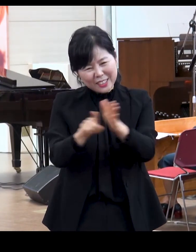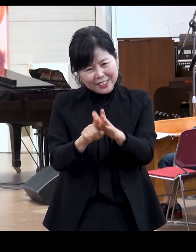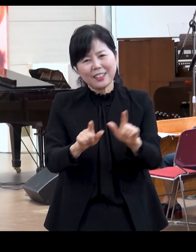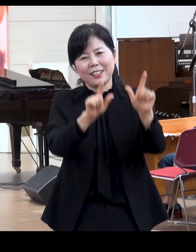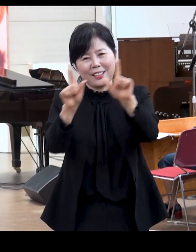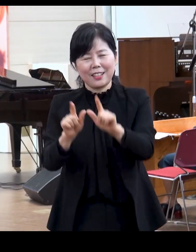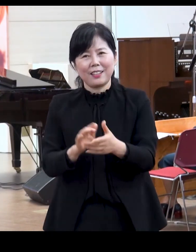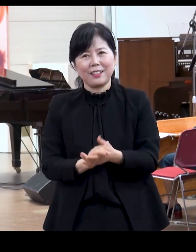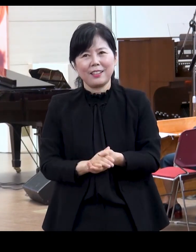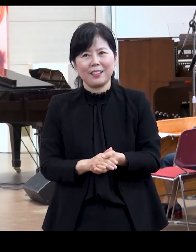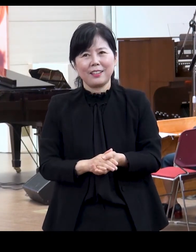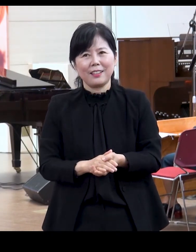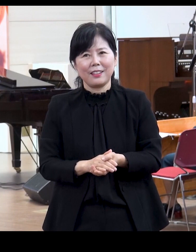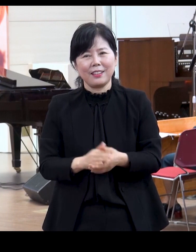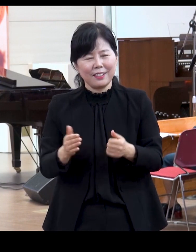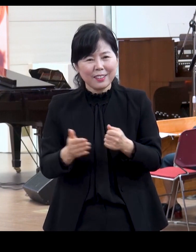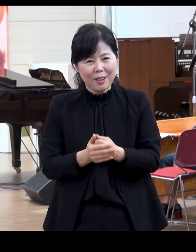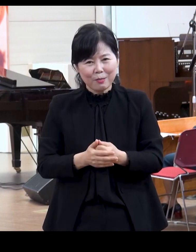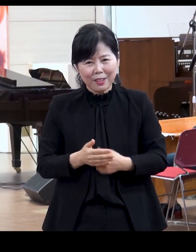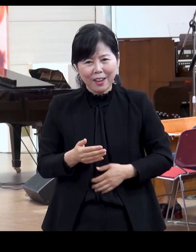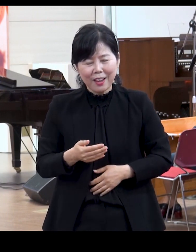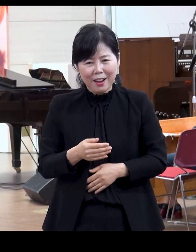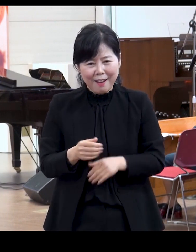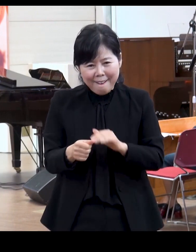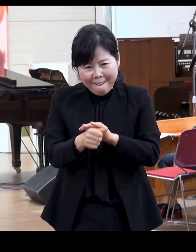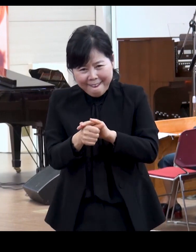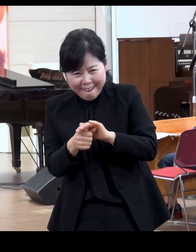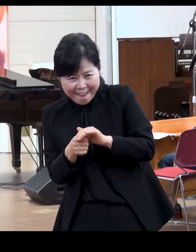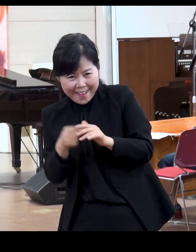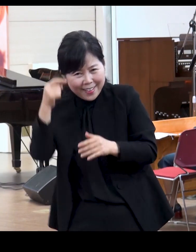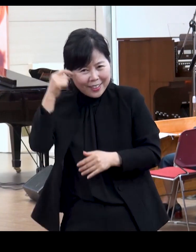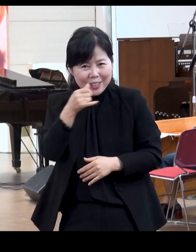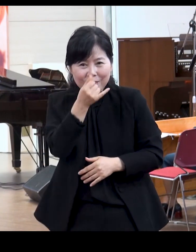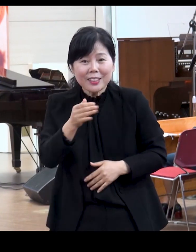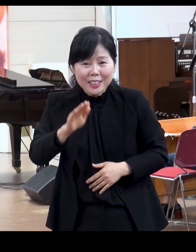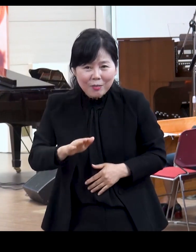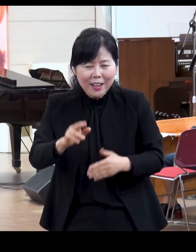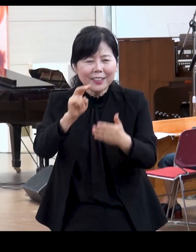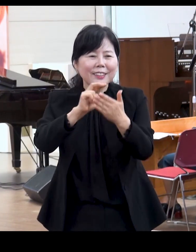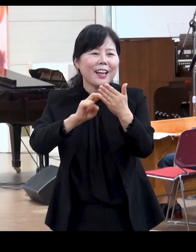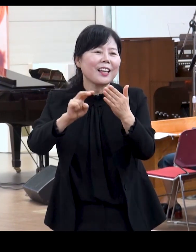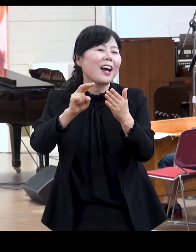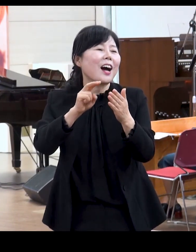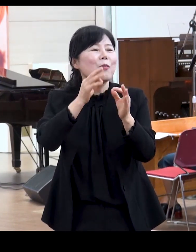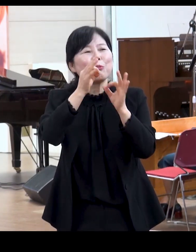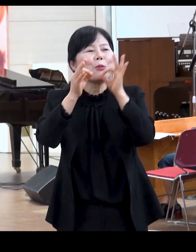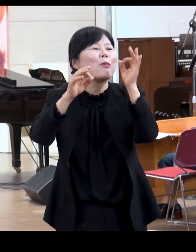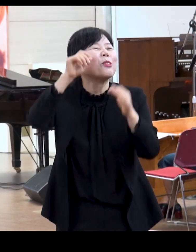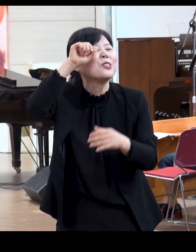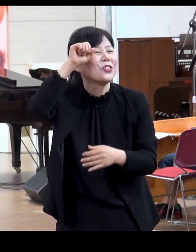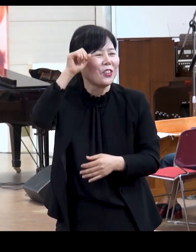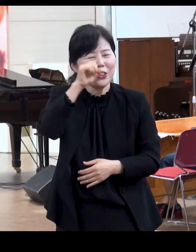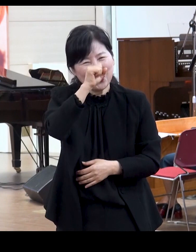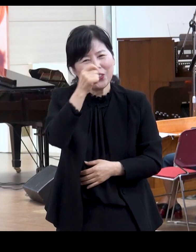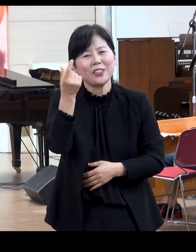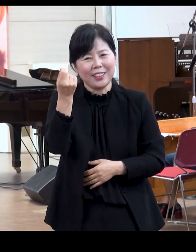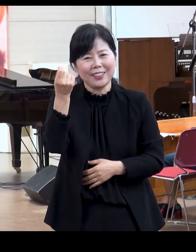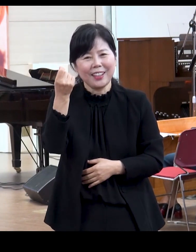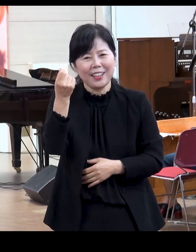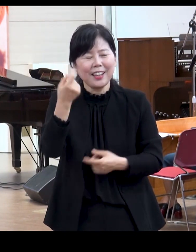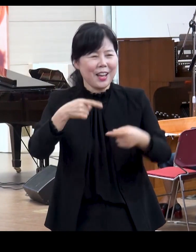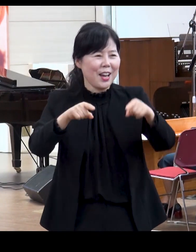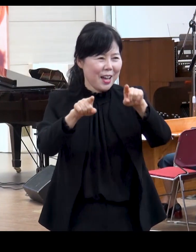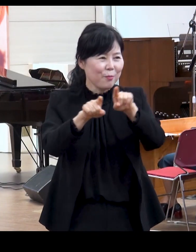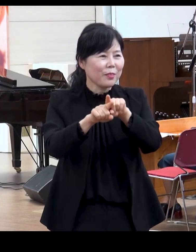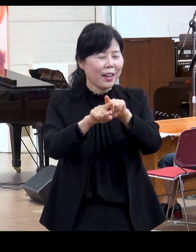아무리 힘들어도 이쯤 되면 그냥 넘어갈 수가 없다, 이 찬양을 반드시 해야겠다 하는 생각이 듭니다. 예, 우리